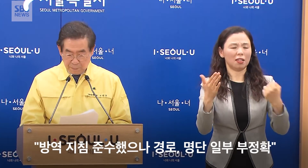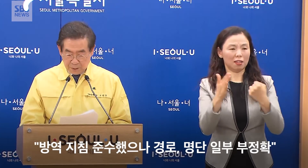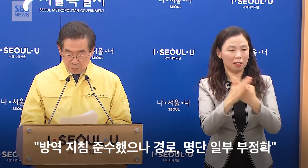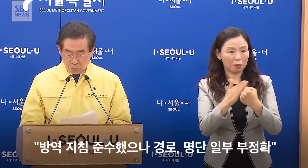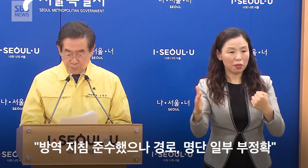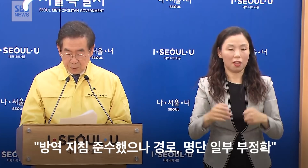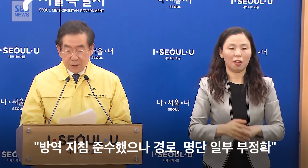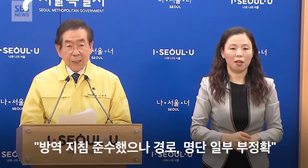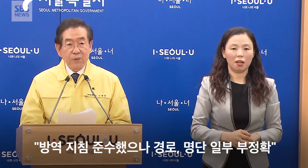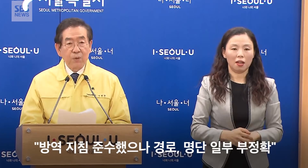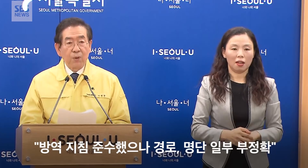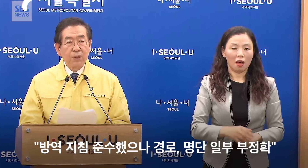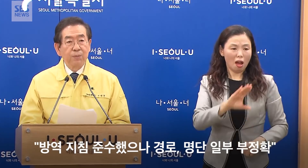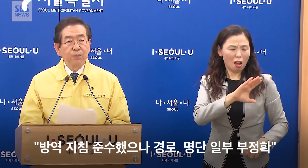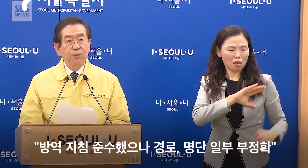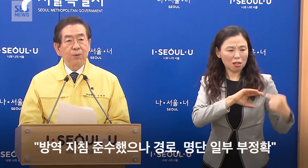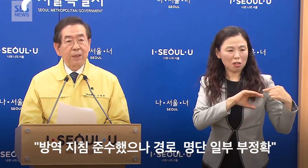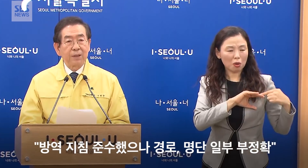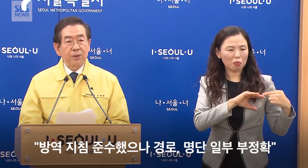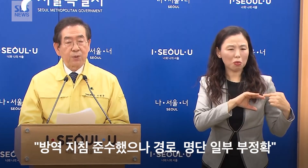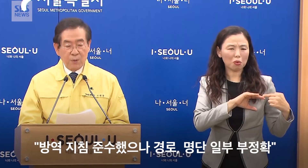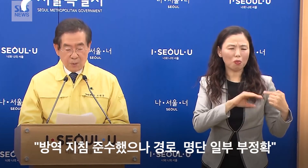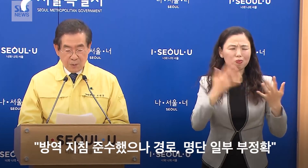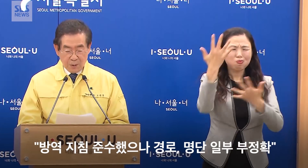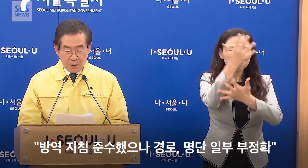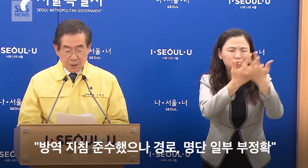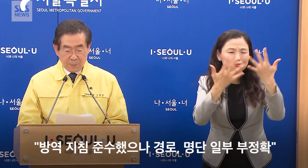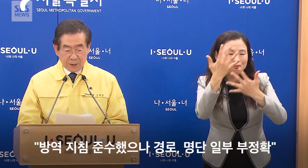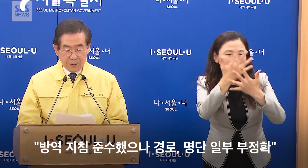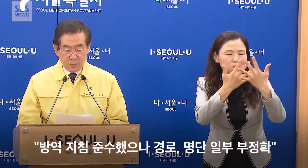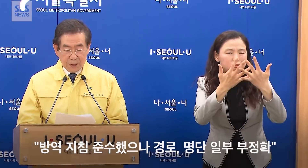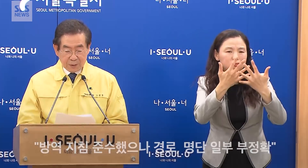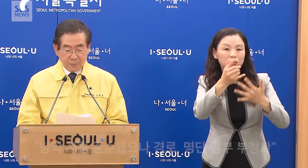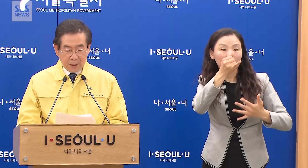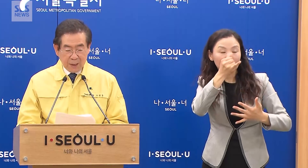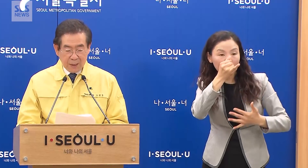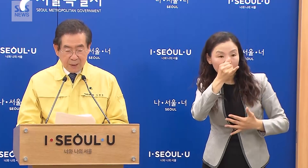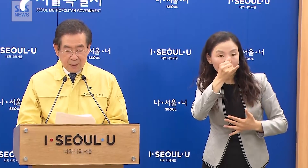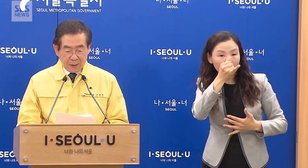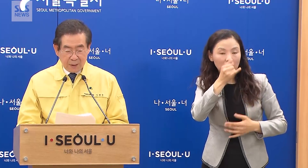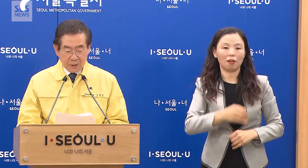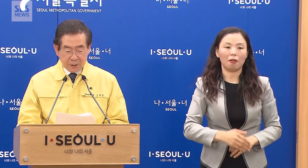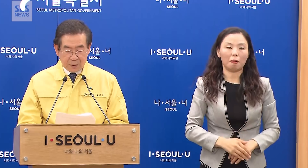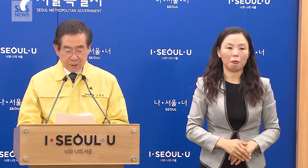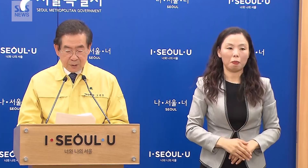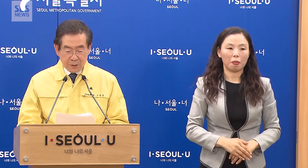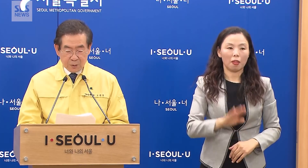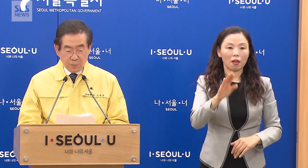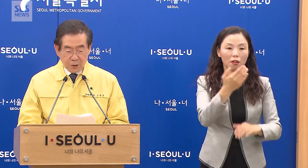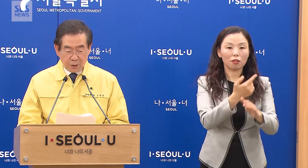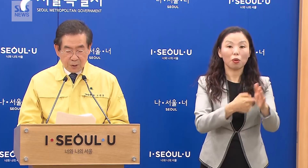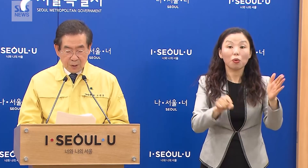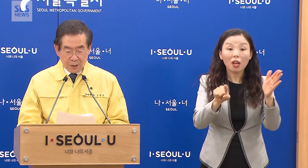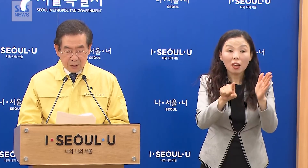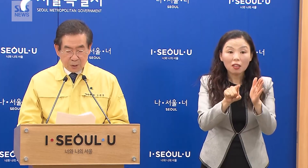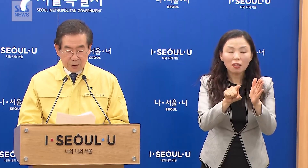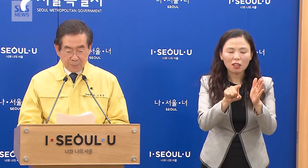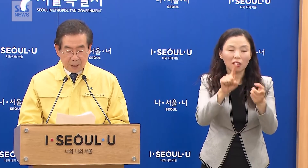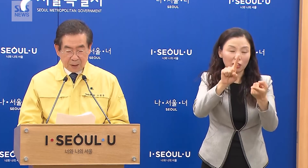또 명단도 일부 부정확한 것으로 밝혀지고 있기 때문에 에 이것에 대해서는 좀 더